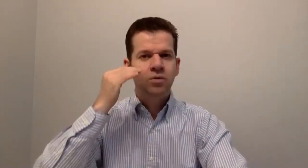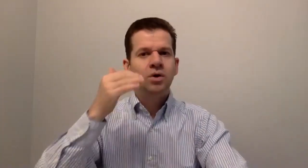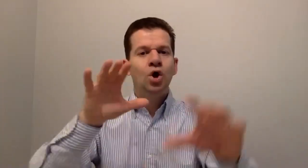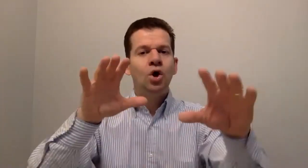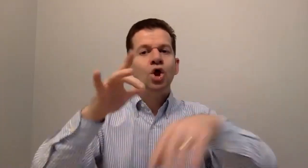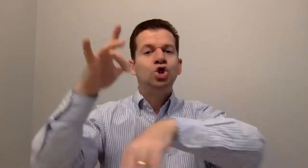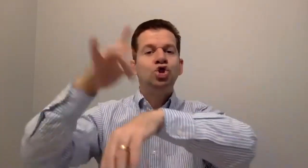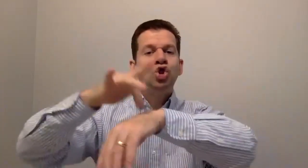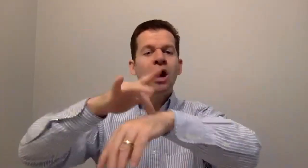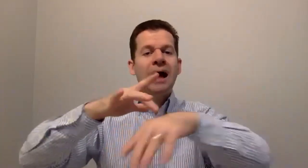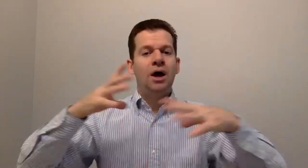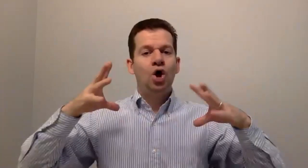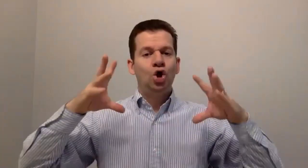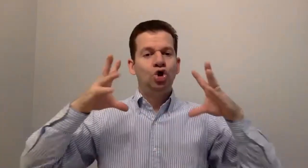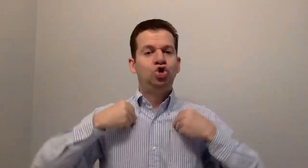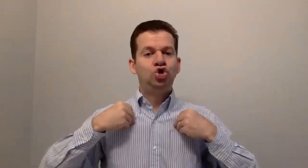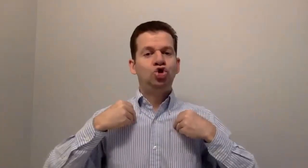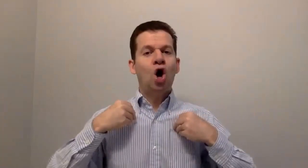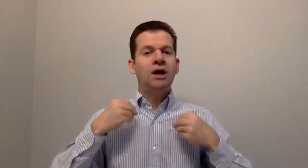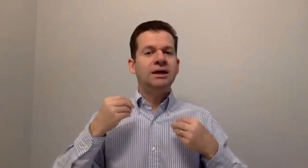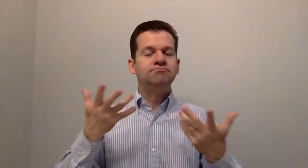Entendeu? Tocar. Toque.